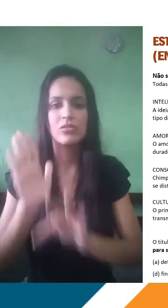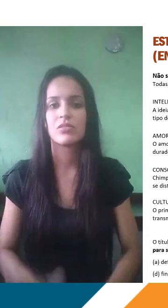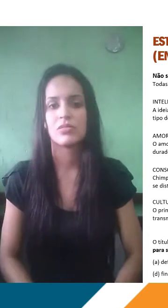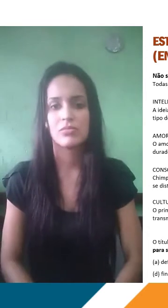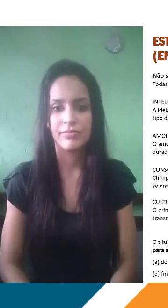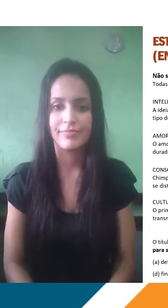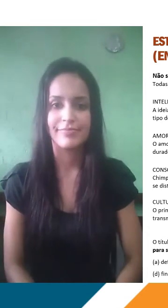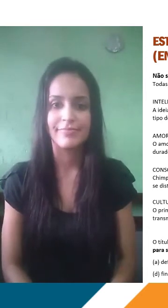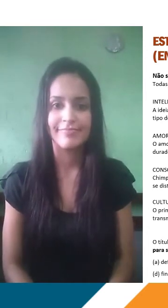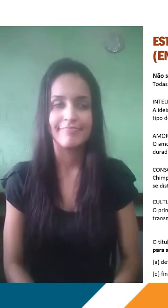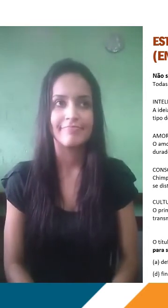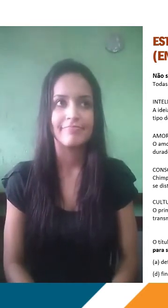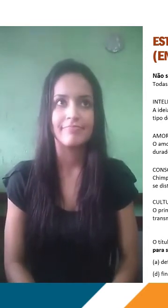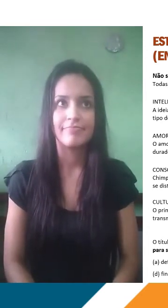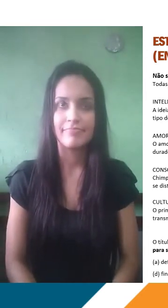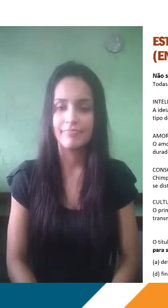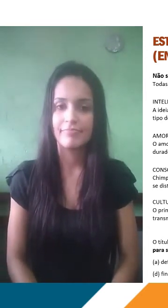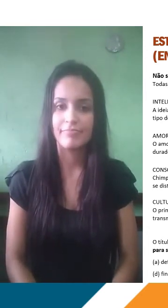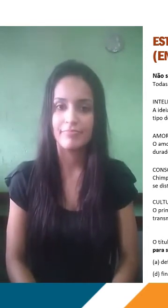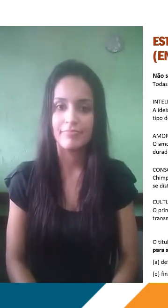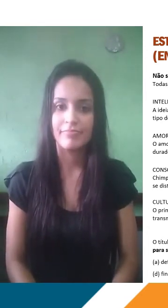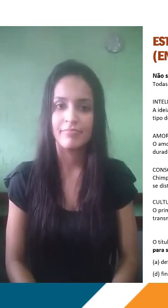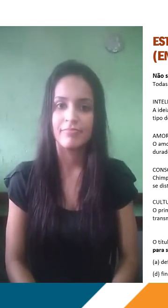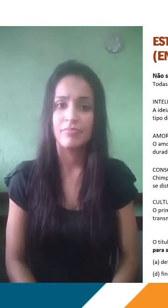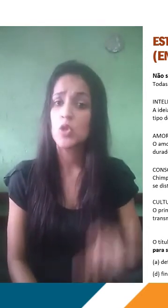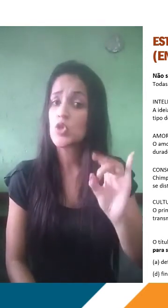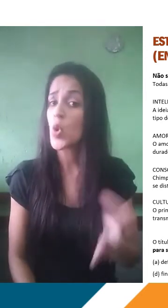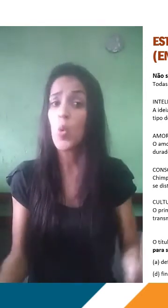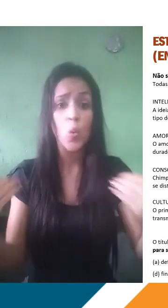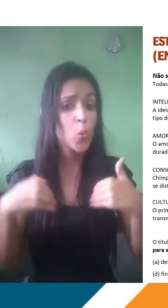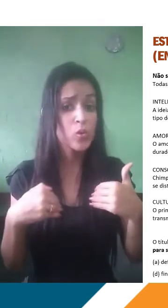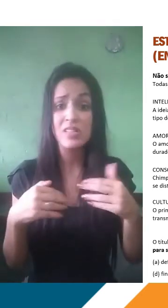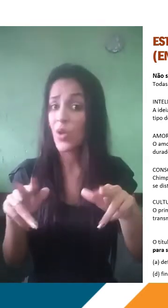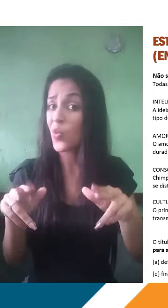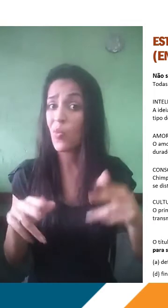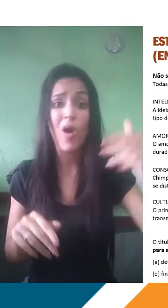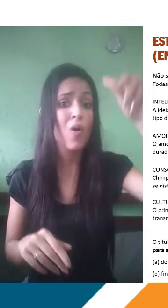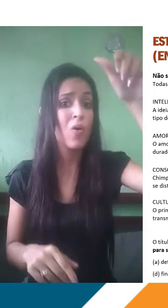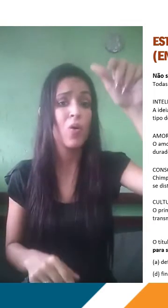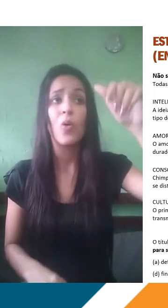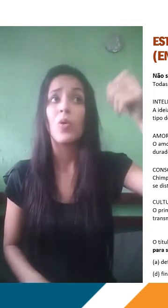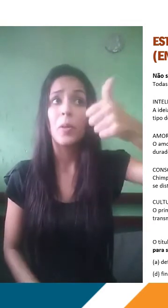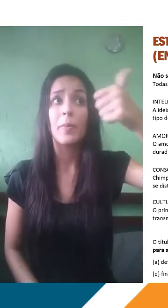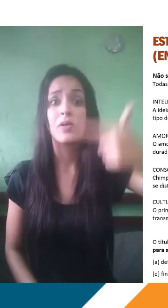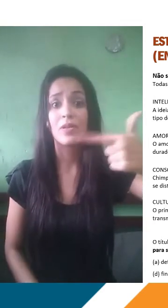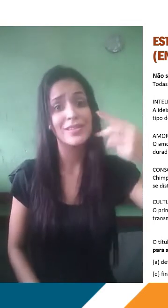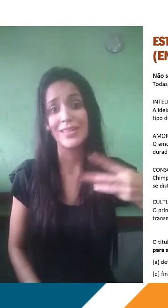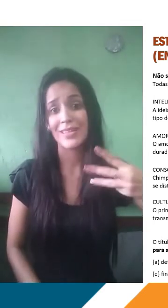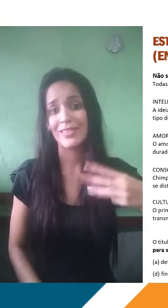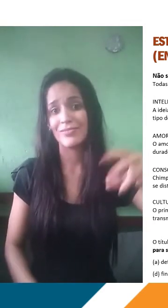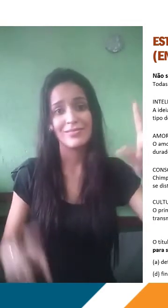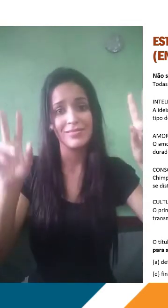argumentos nela Mas sim nos exemplos que são usados em todos os quatro parágrafos Respectivamente aos quatro temas